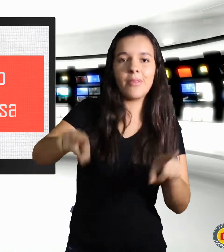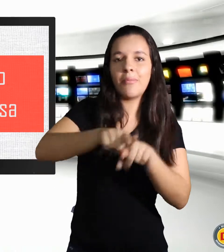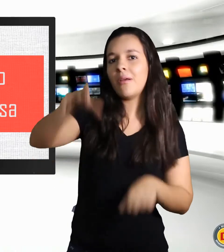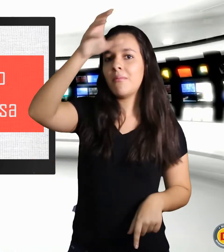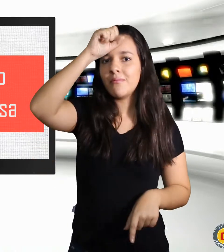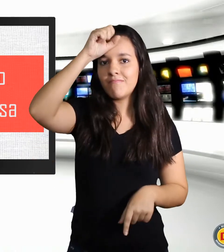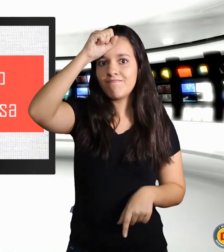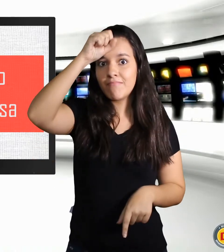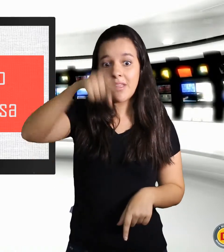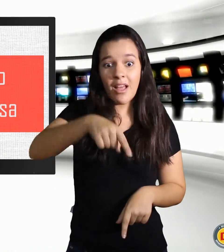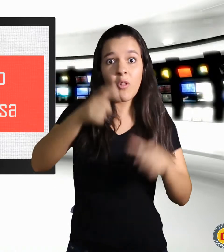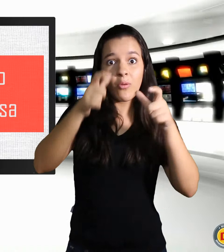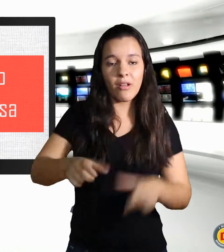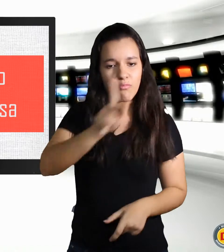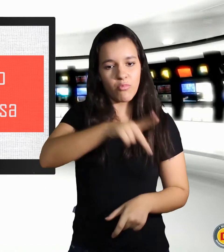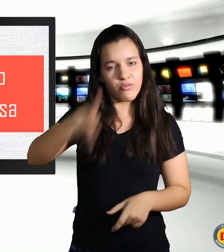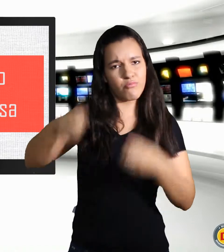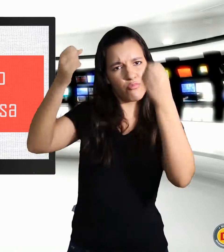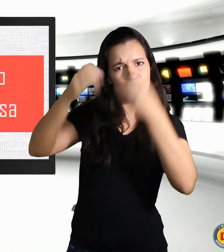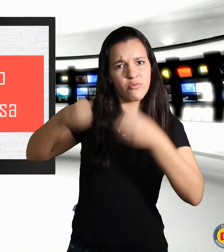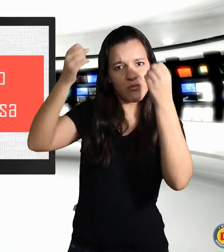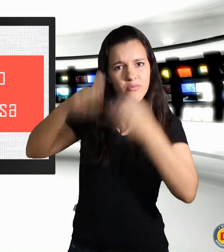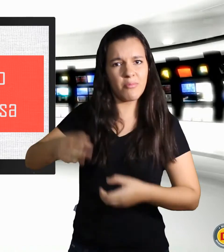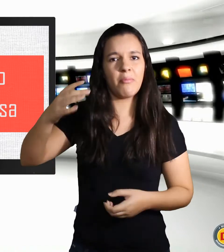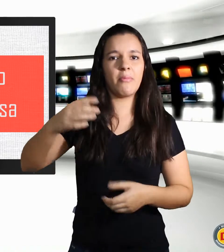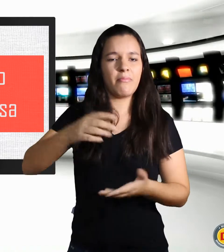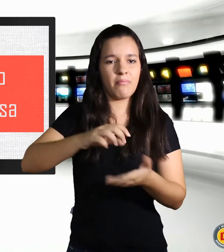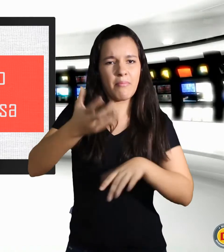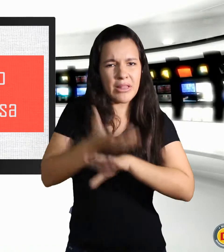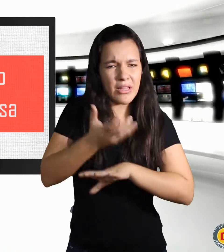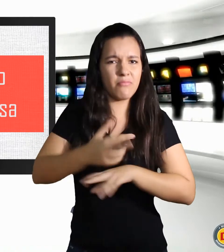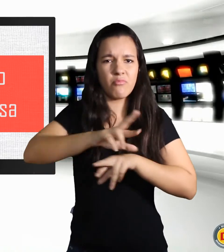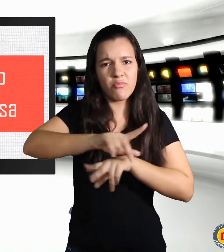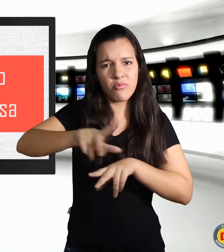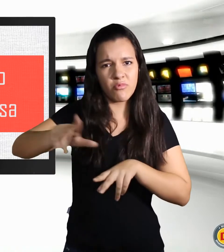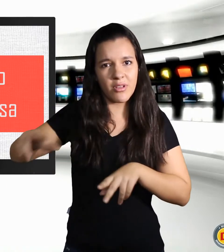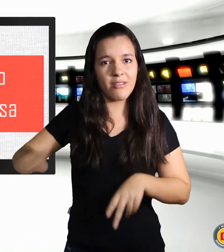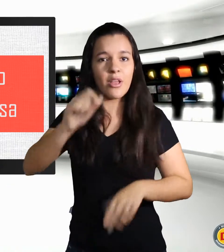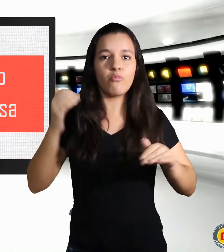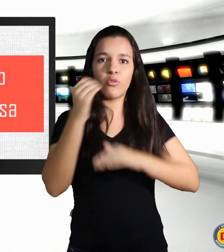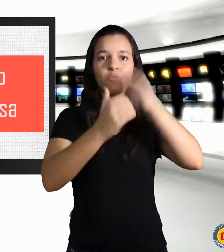Sendo assim, é o ambiente onde o professor desenvolverá os conteúdos com seus alunos em prol da construção do